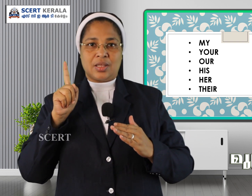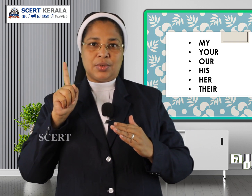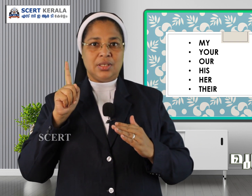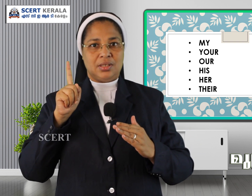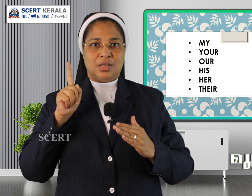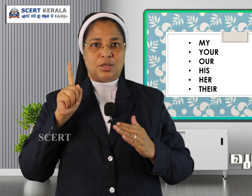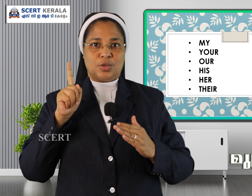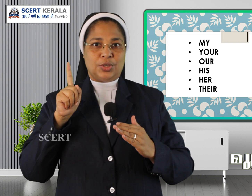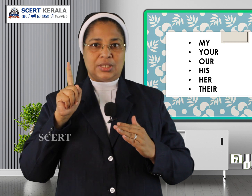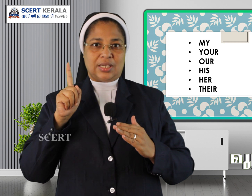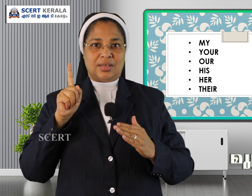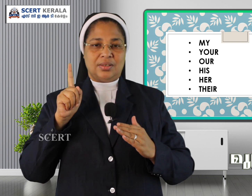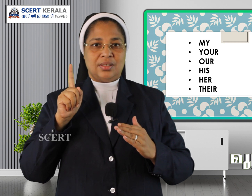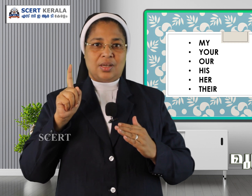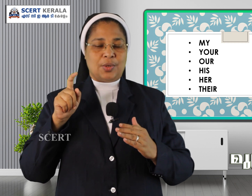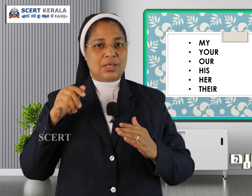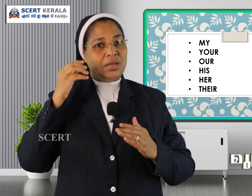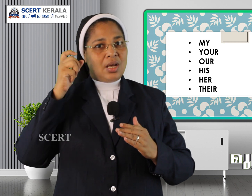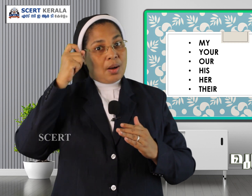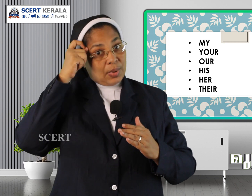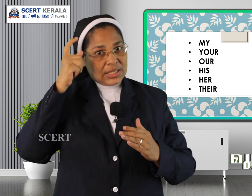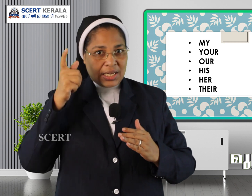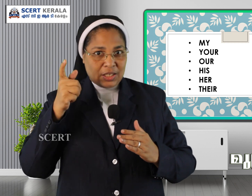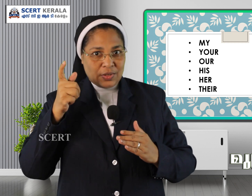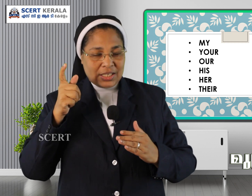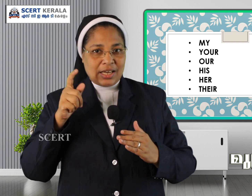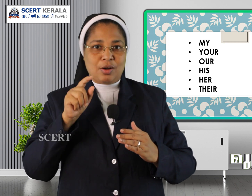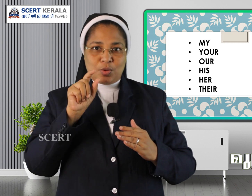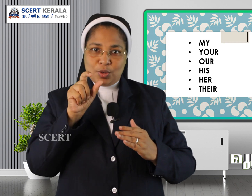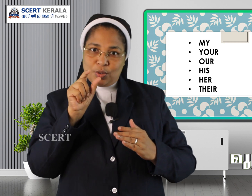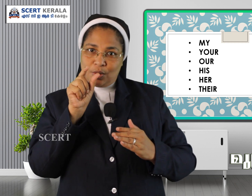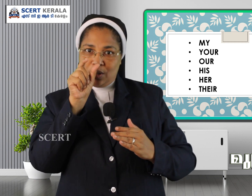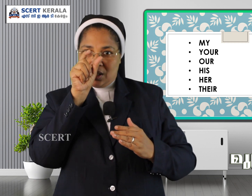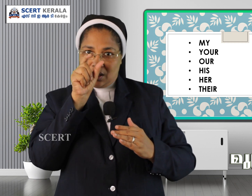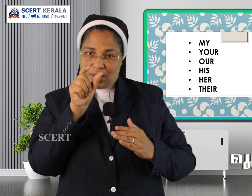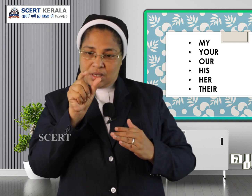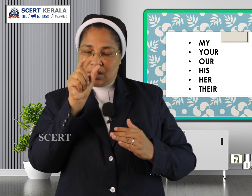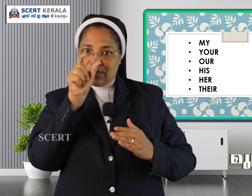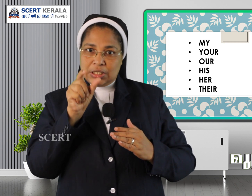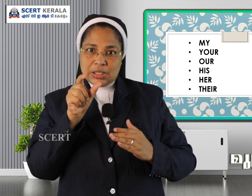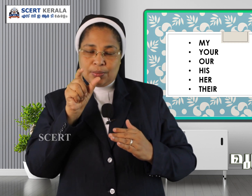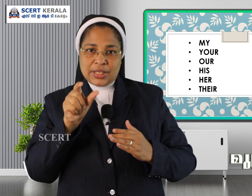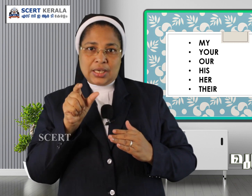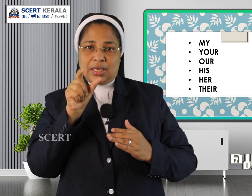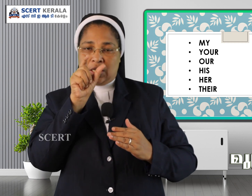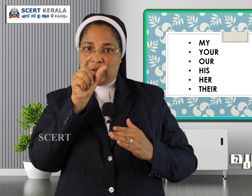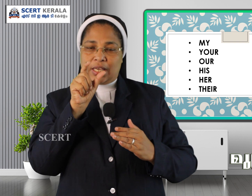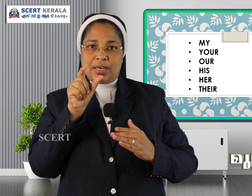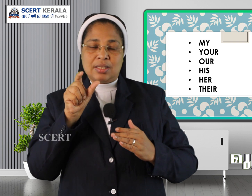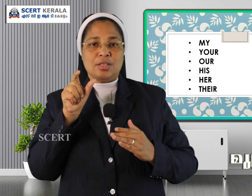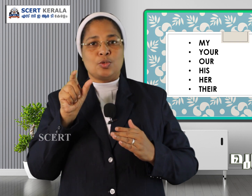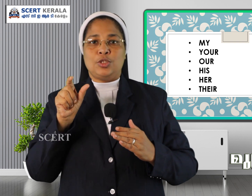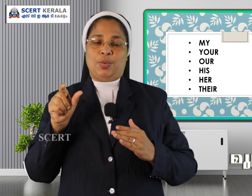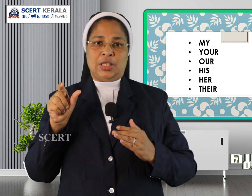നമ്മൾ കൊടുക്കുക. അപ്പം അത് മനസ്സിലാക്കി വയ്ക്കുക, ഓരോ വേർഡുകളും അത് എങ്ങനെയൊക്കെയാണത് സൂചിപ്പിക്കുന്നത്